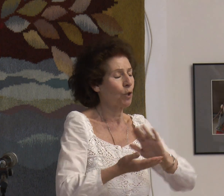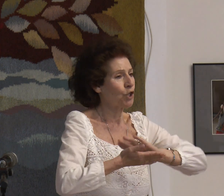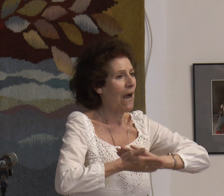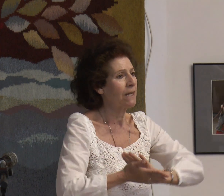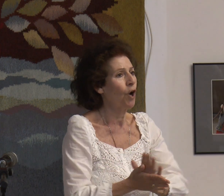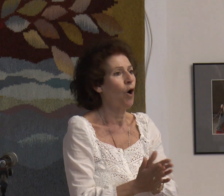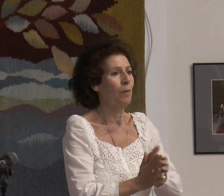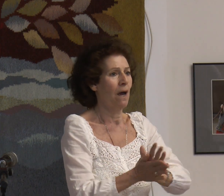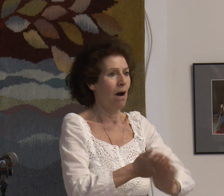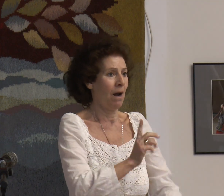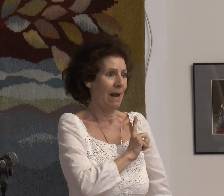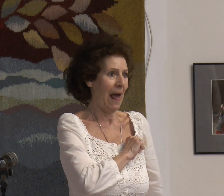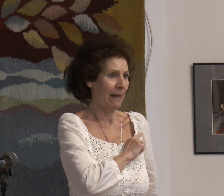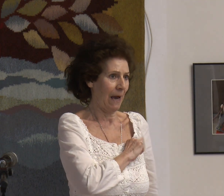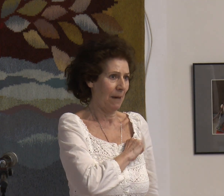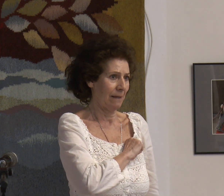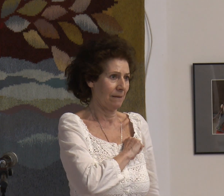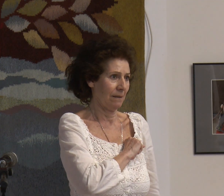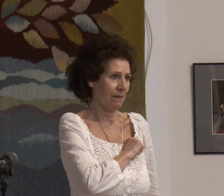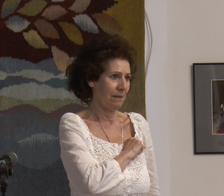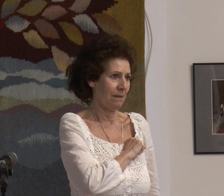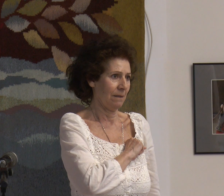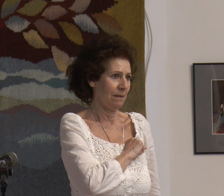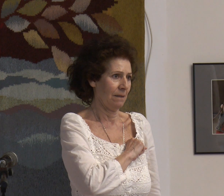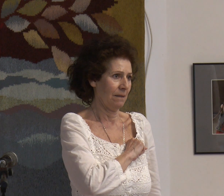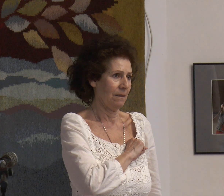Nehéz adosság nyomja a lelkem.